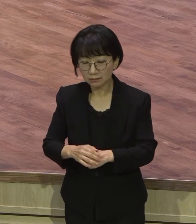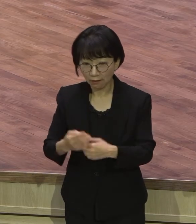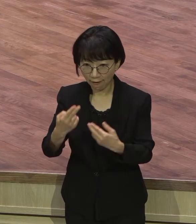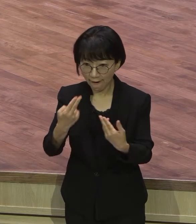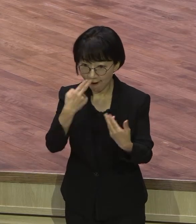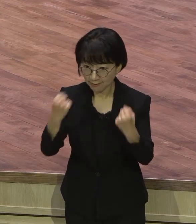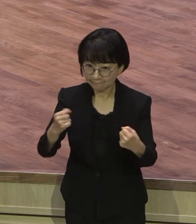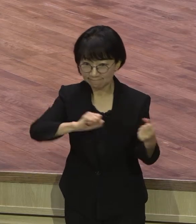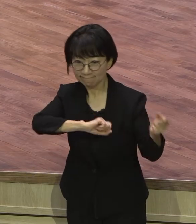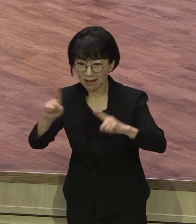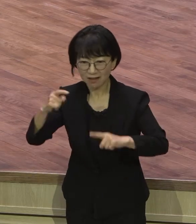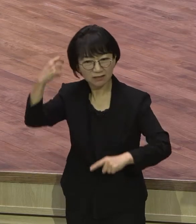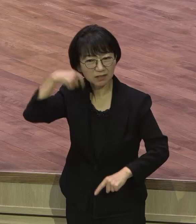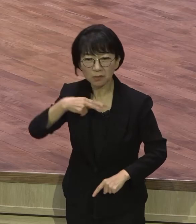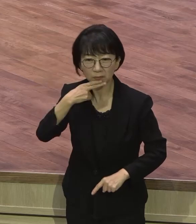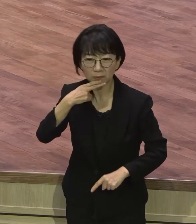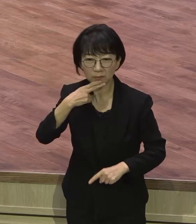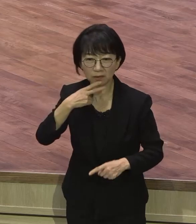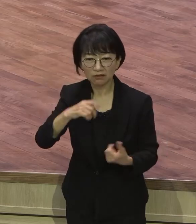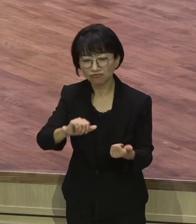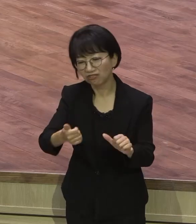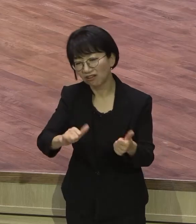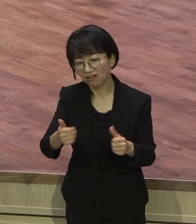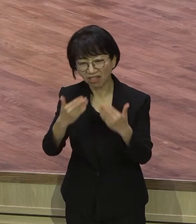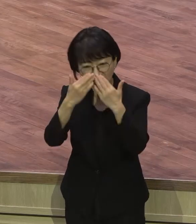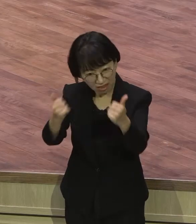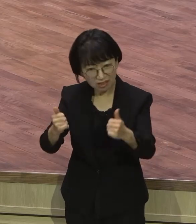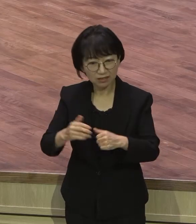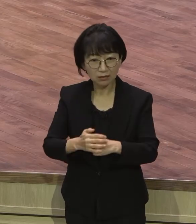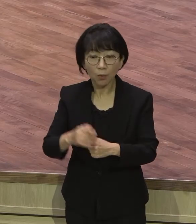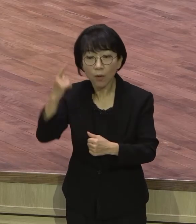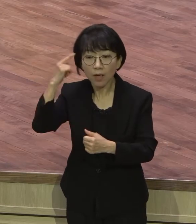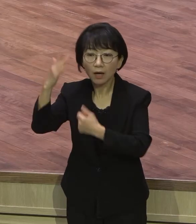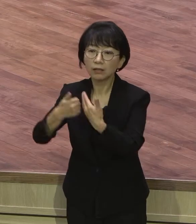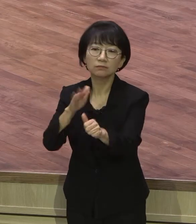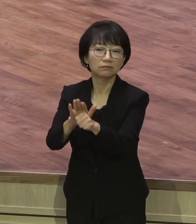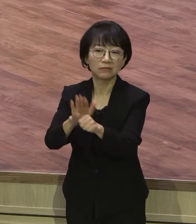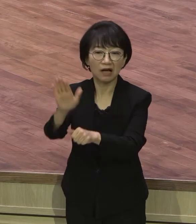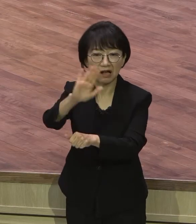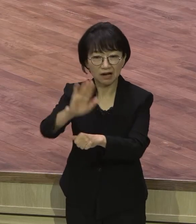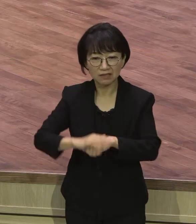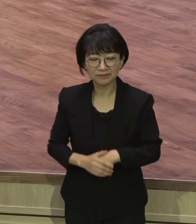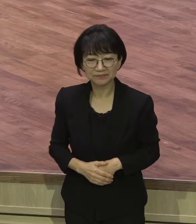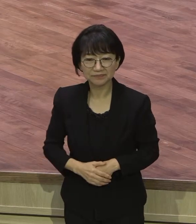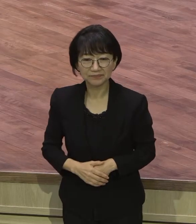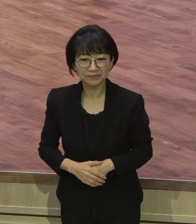영적 무브먼트 없단 말이에요. 그러니까 하나님 일 안 하는 거예요.